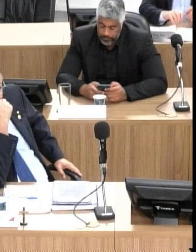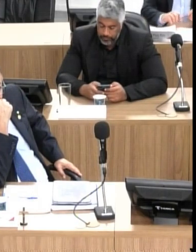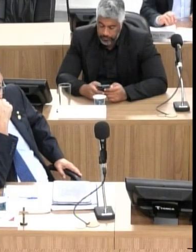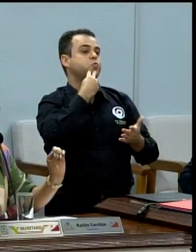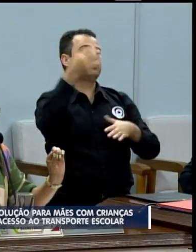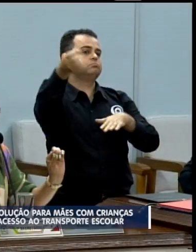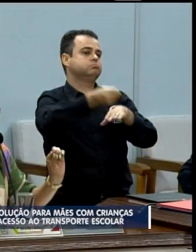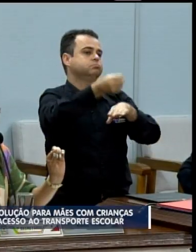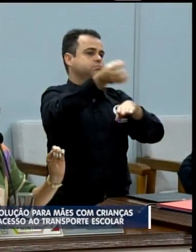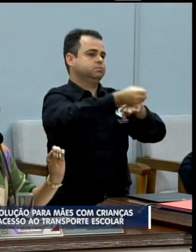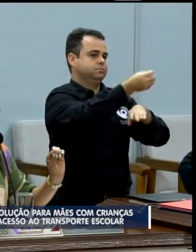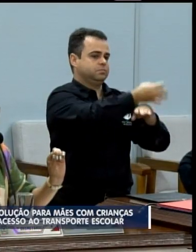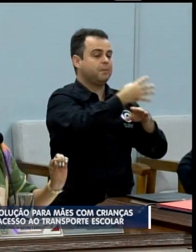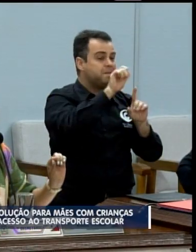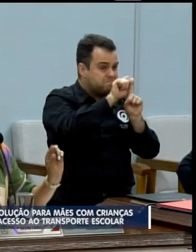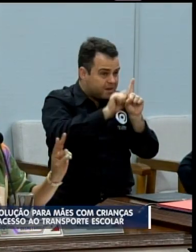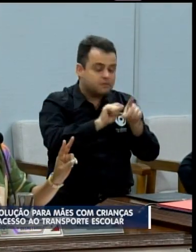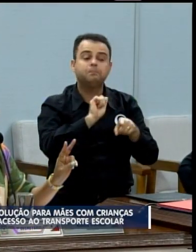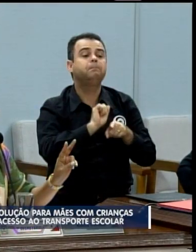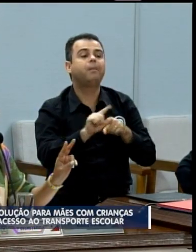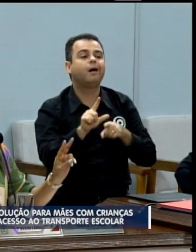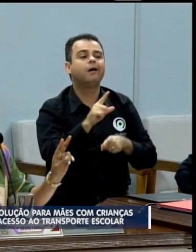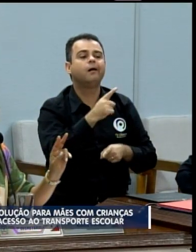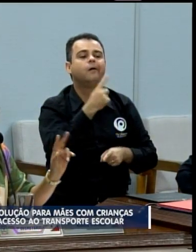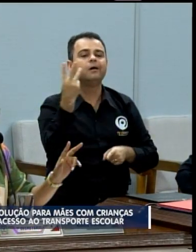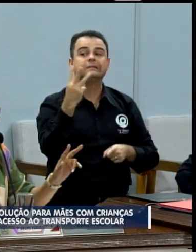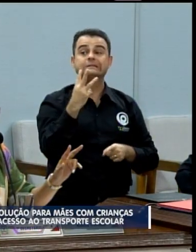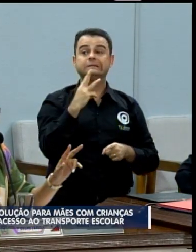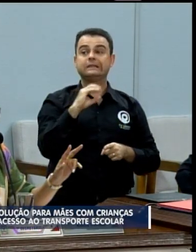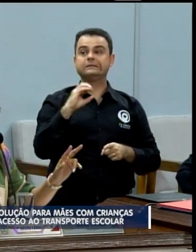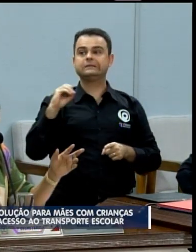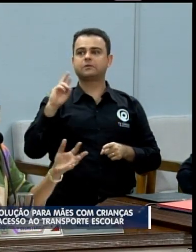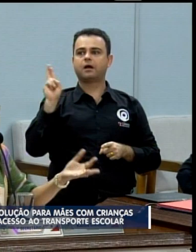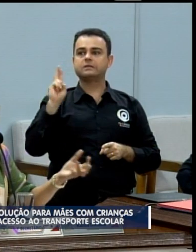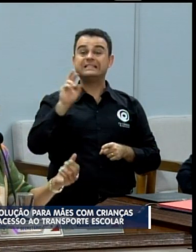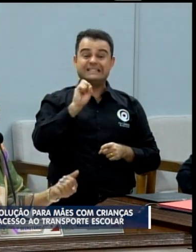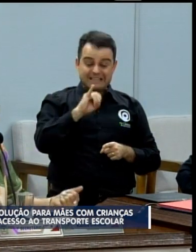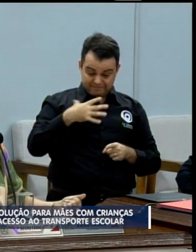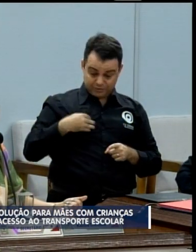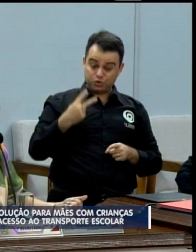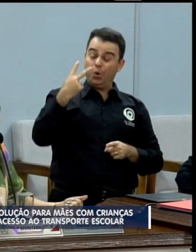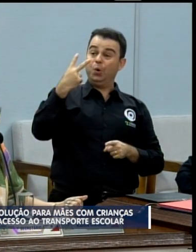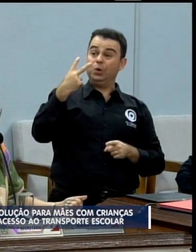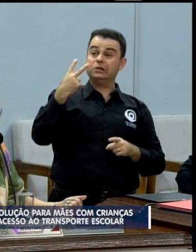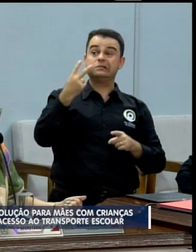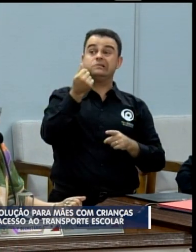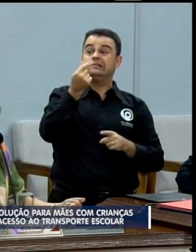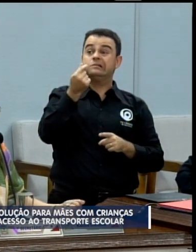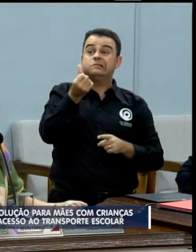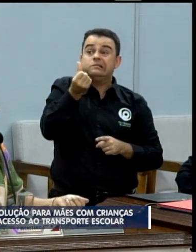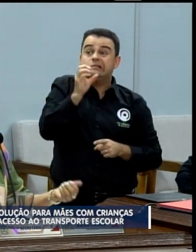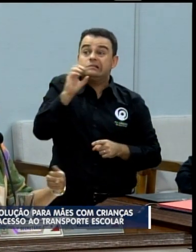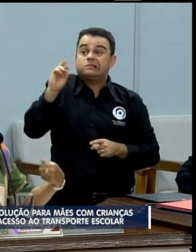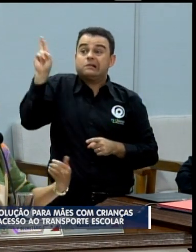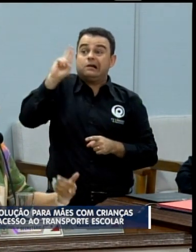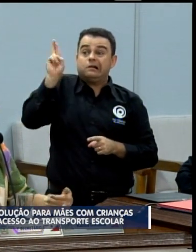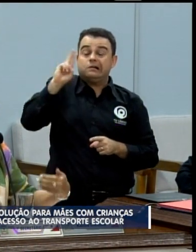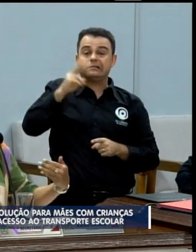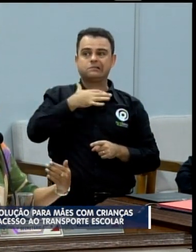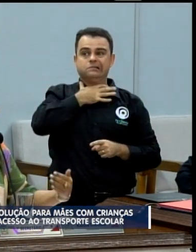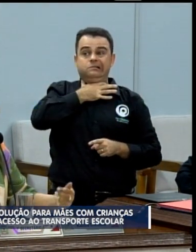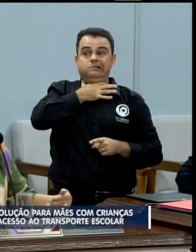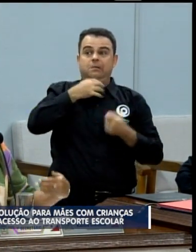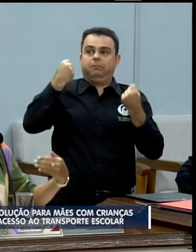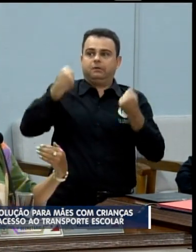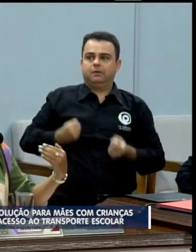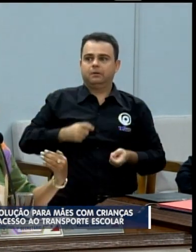de R$300. 2 alunos, R$600. Pesa no orçamento da família. Então, eu estou apelando a